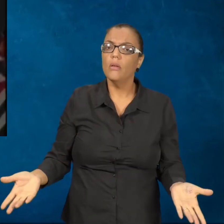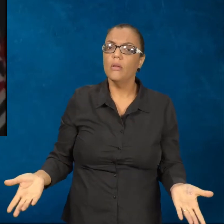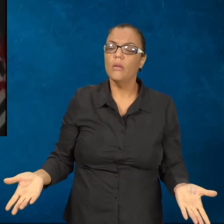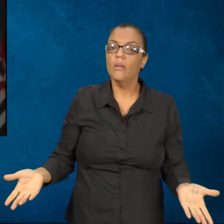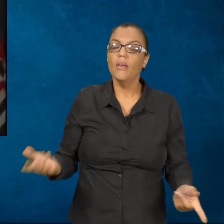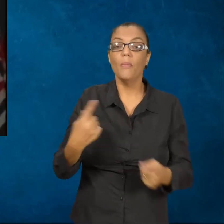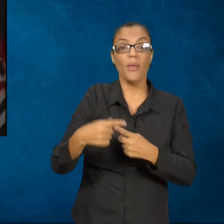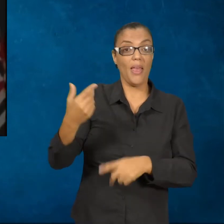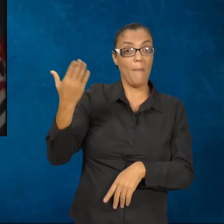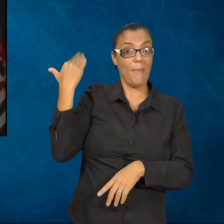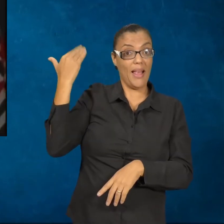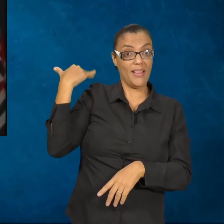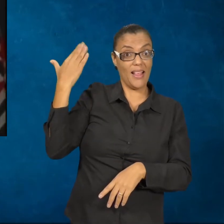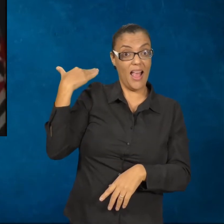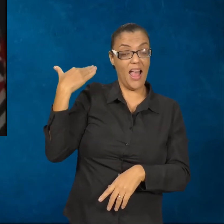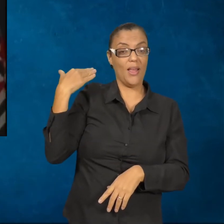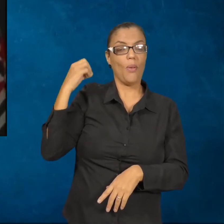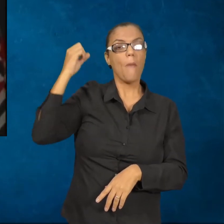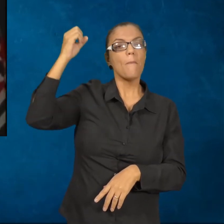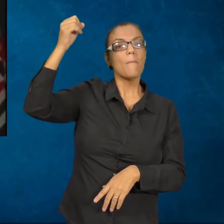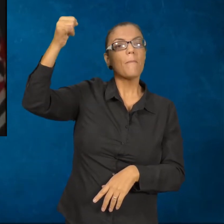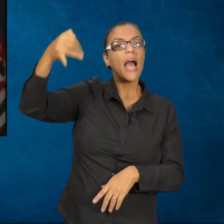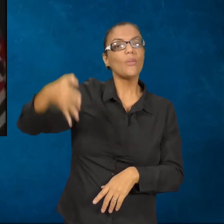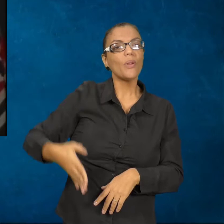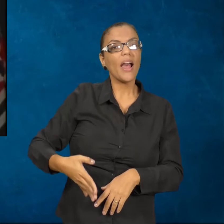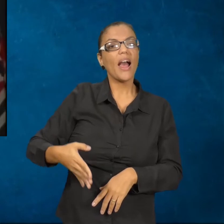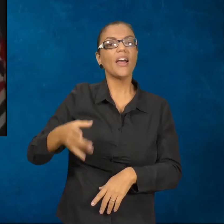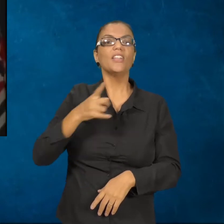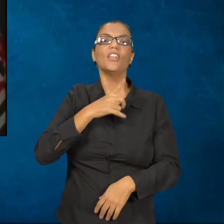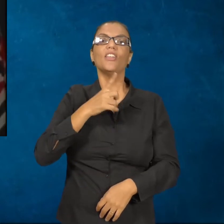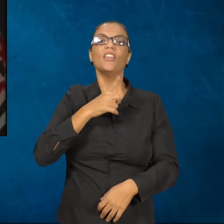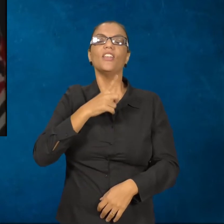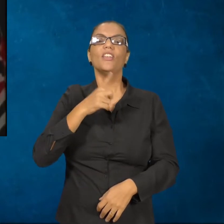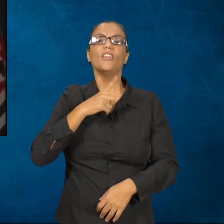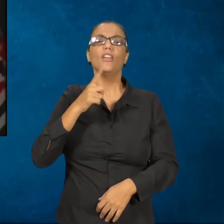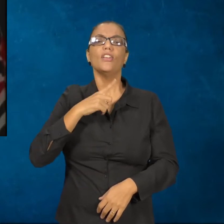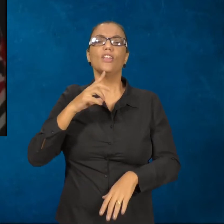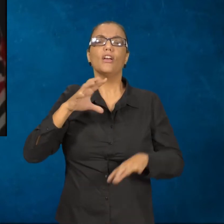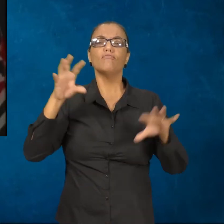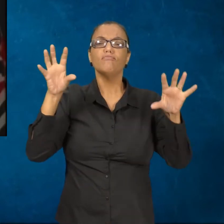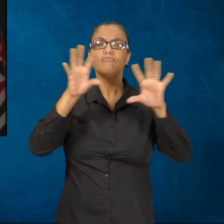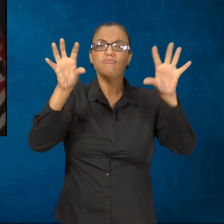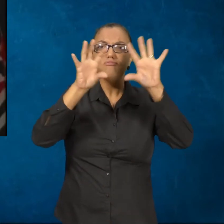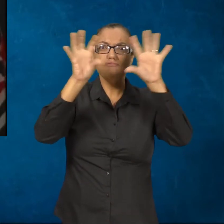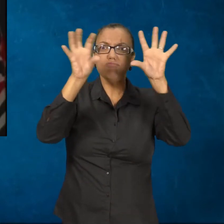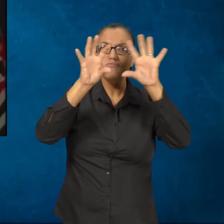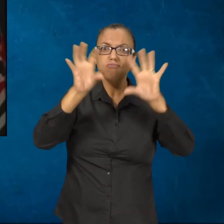overnight, aquele de madrugada tinha 10 pontos de audiência.